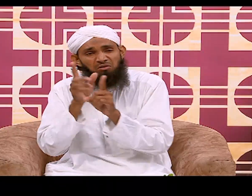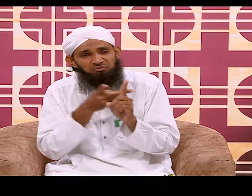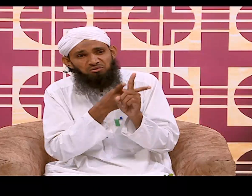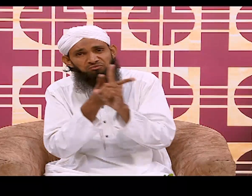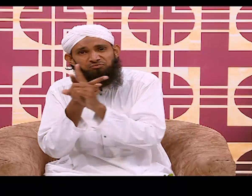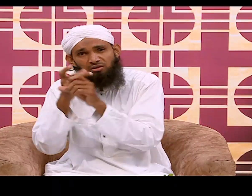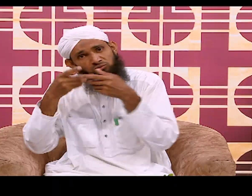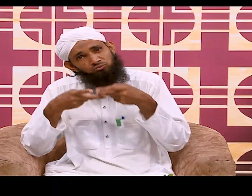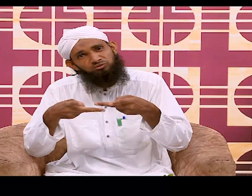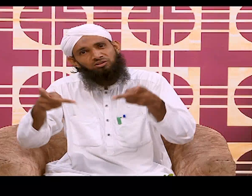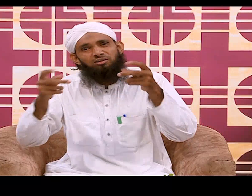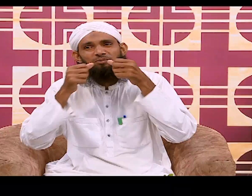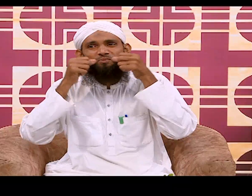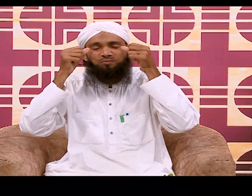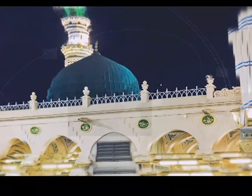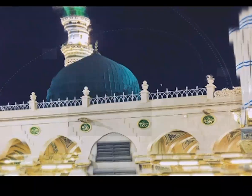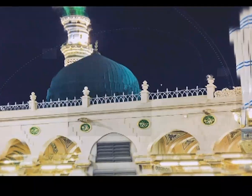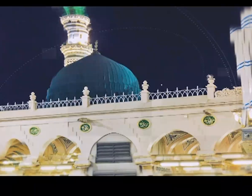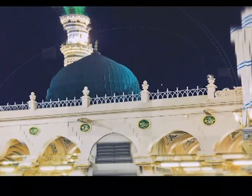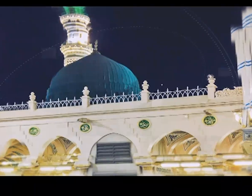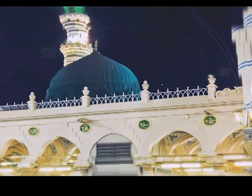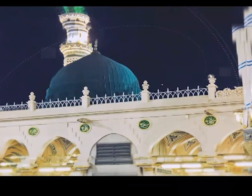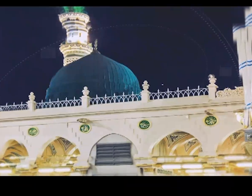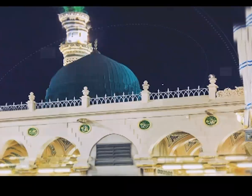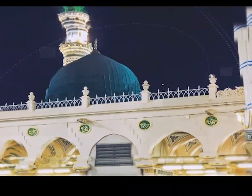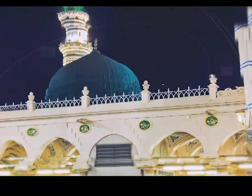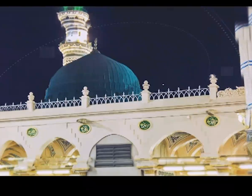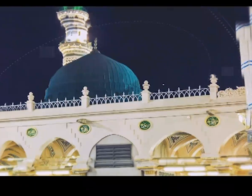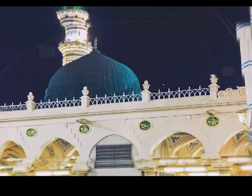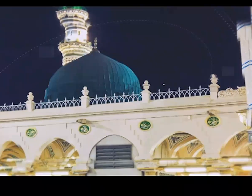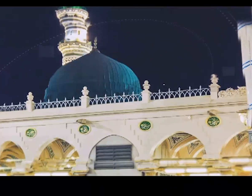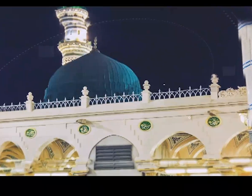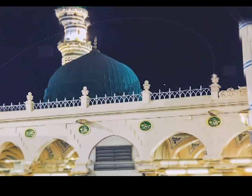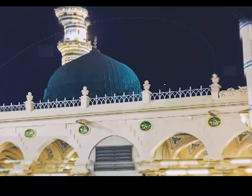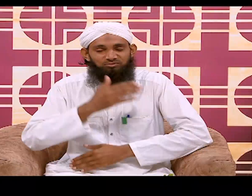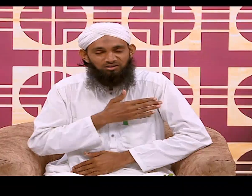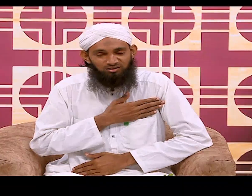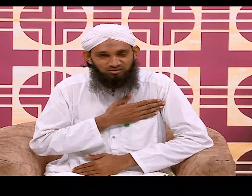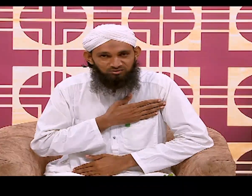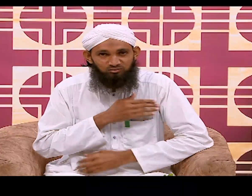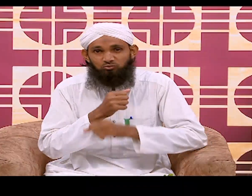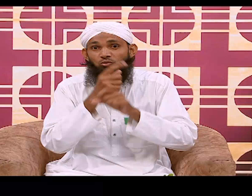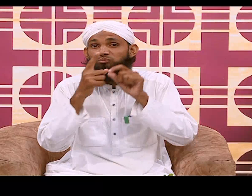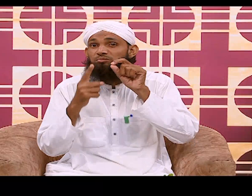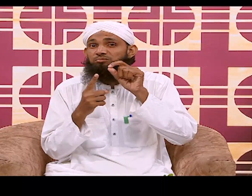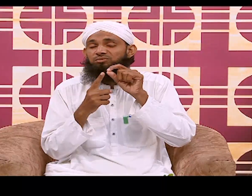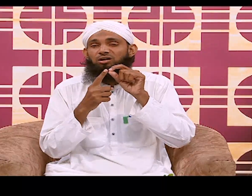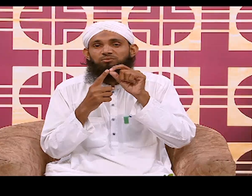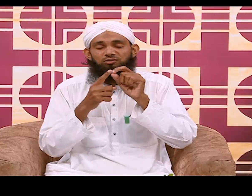رہے۔ صلو علی الحبیب صلی اللہ علی محمد۔ حضور غوث پاک شیخ